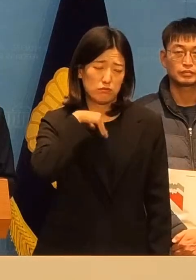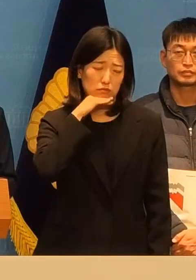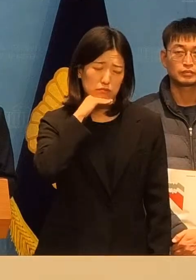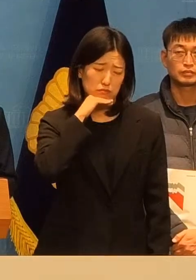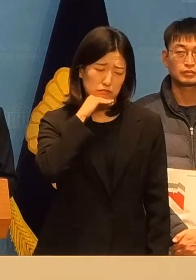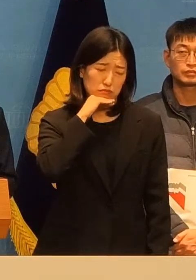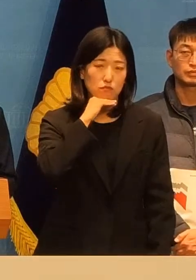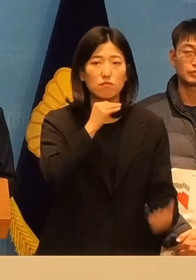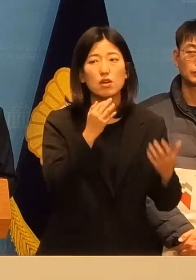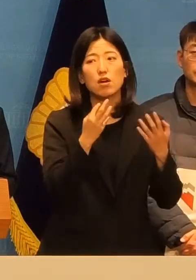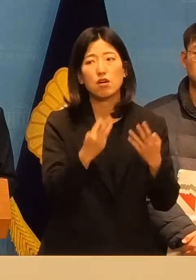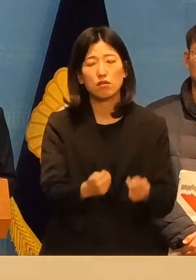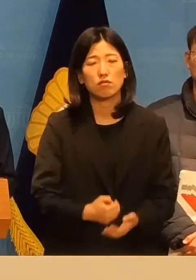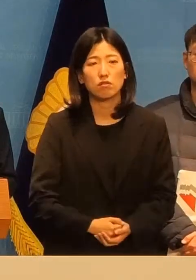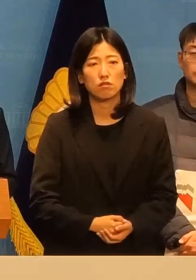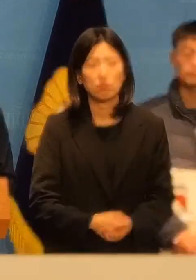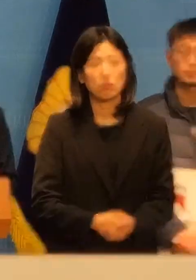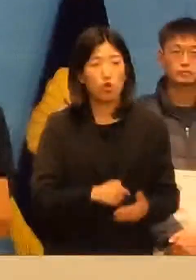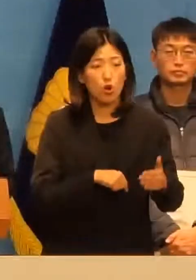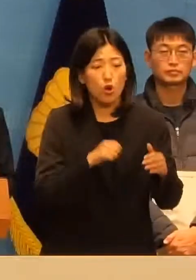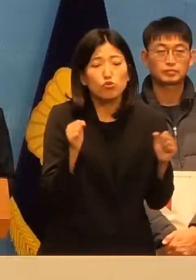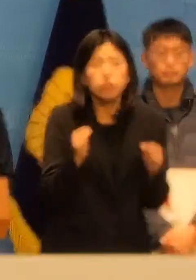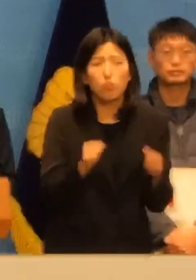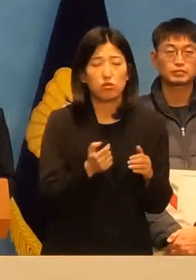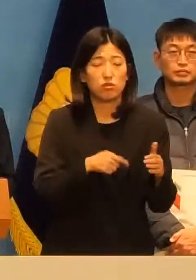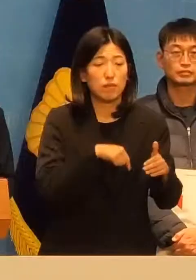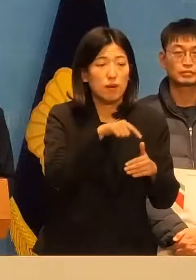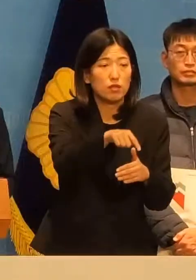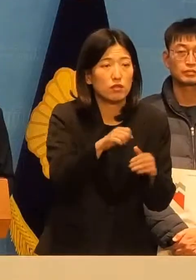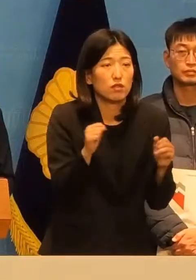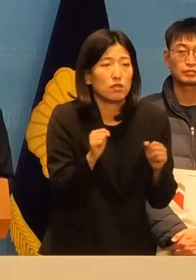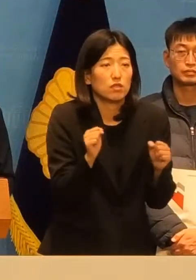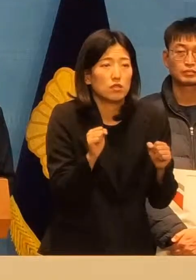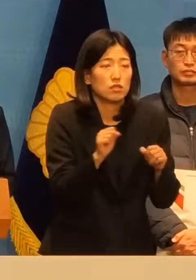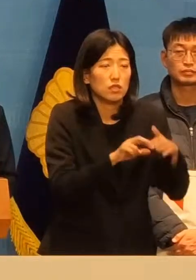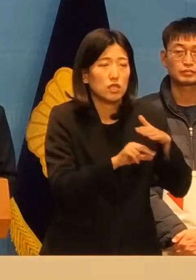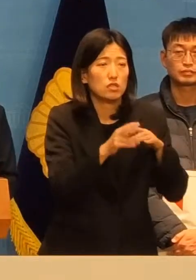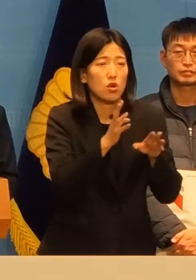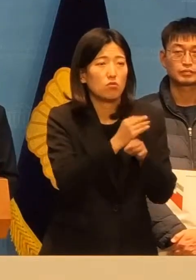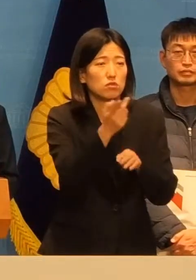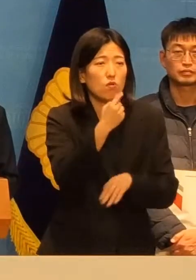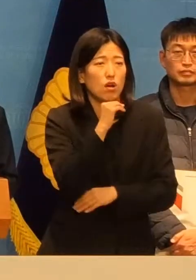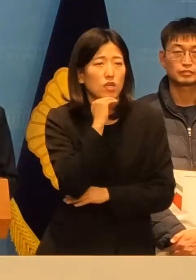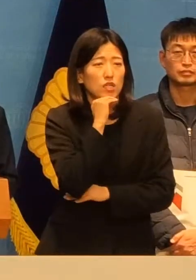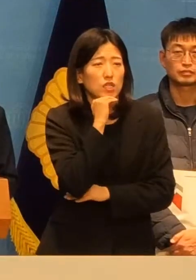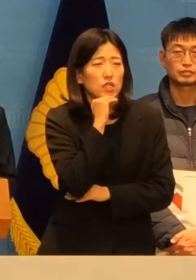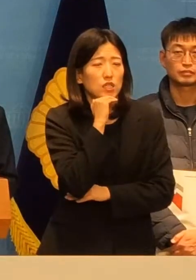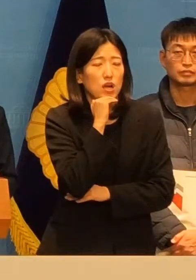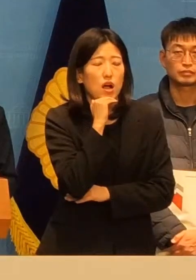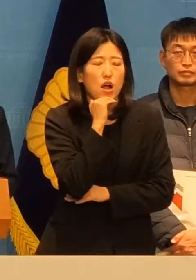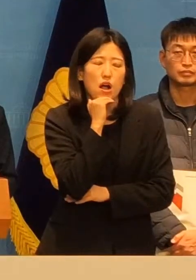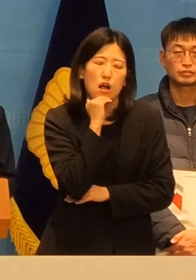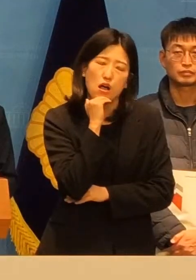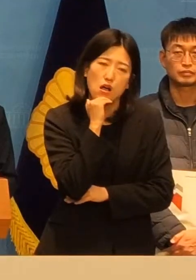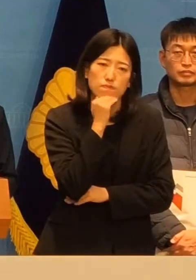많고 추운 날 야외 역사에서 전철을 기다릴 때면 그 불편함은 더욱